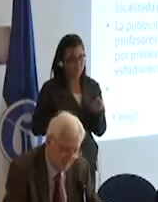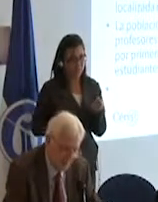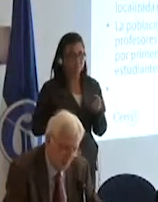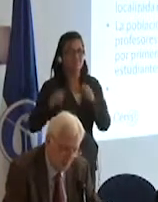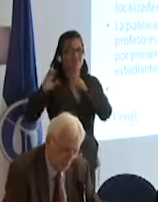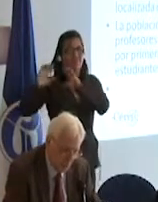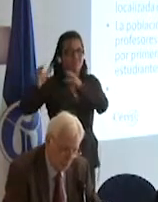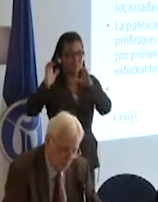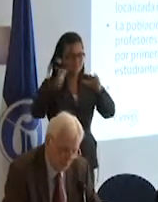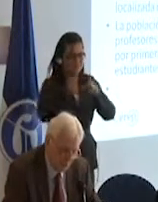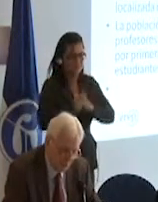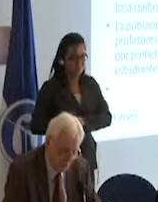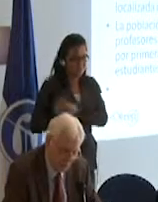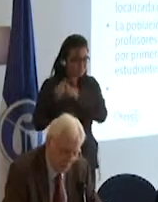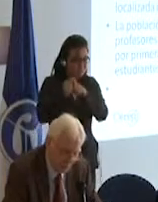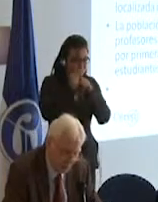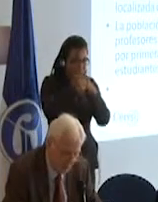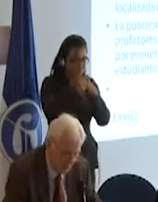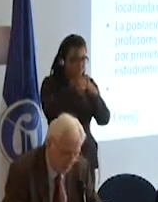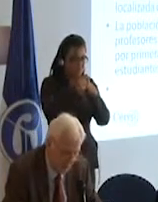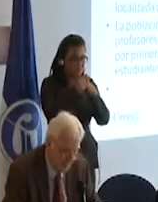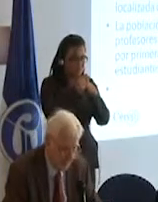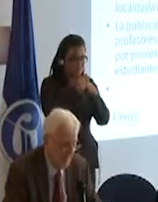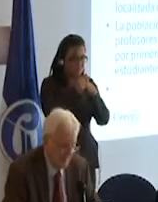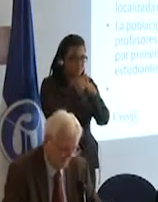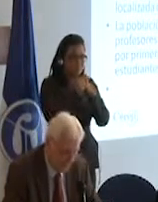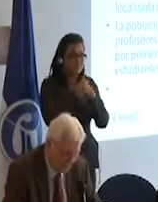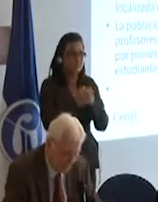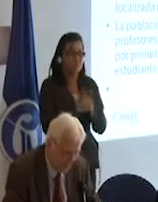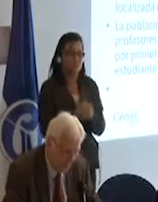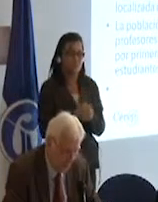clases especializadas, estas